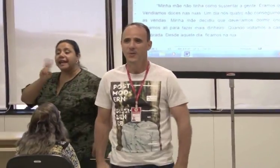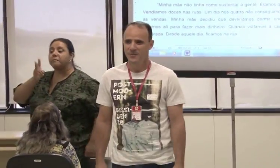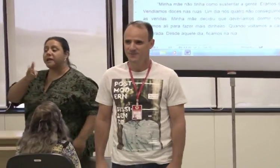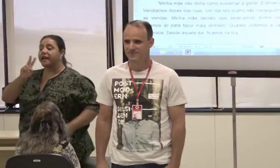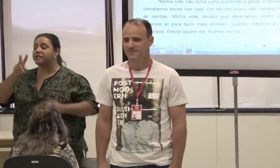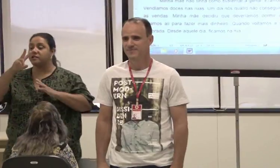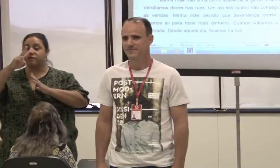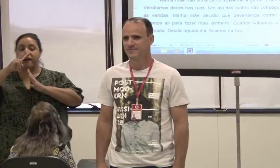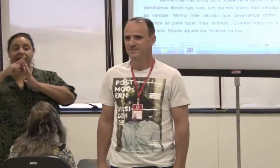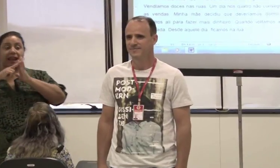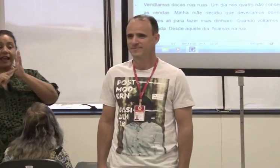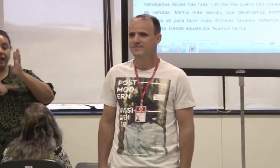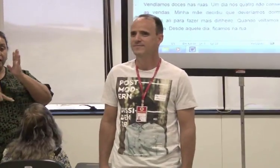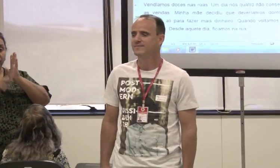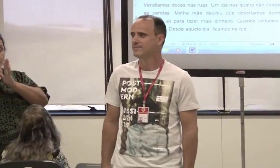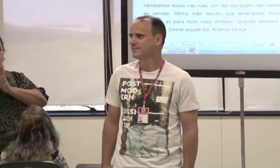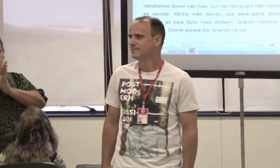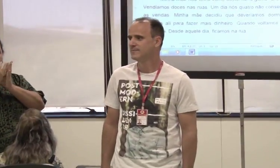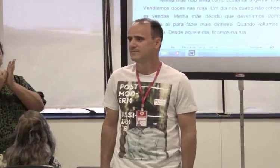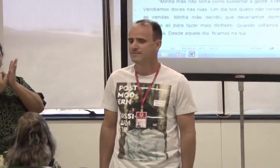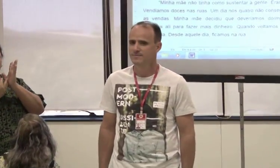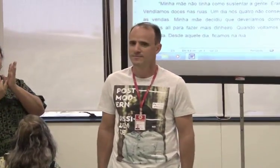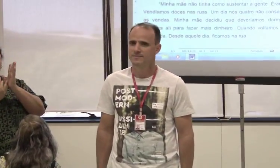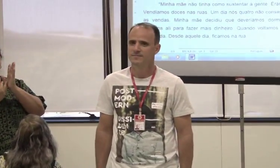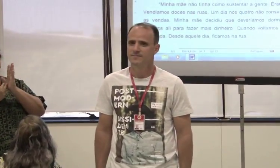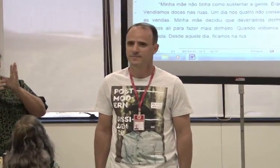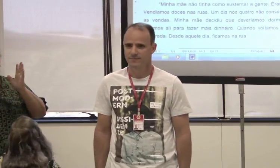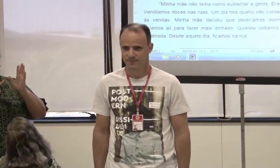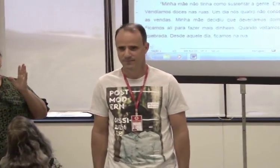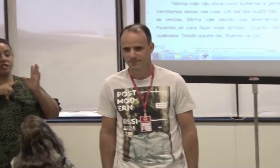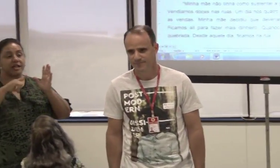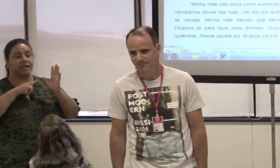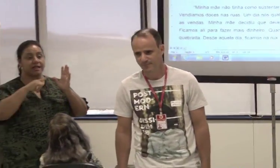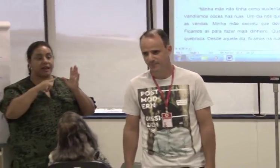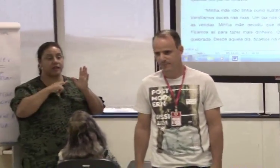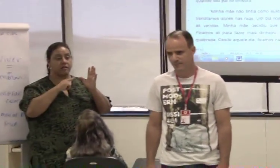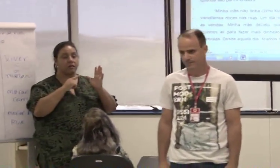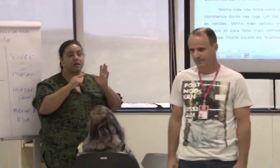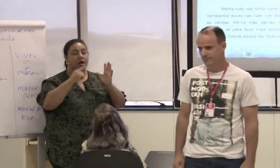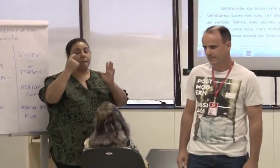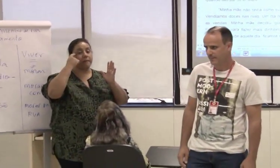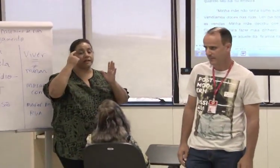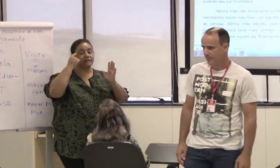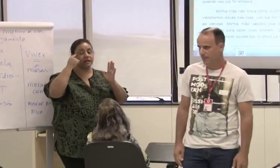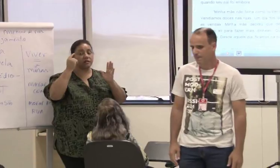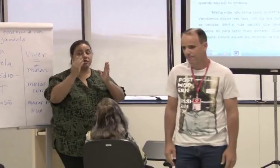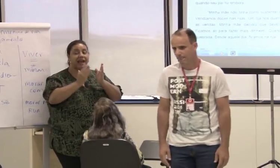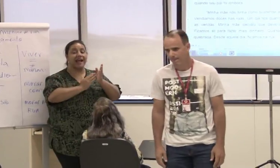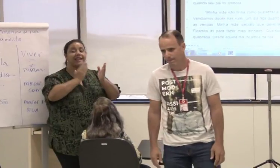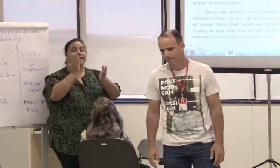Sempre que a gente vai ler um texto, a gente tem que ter pensando na